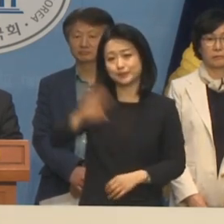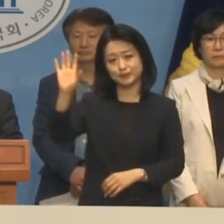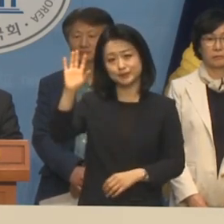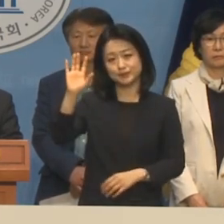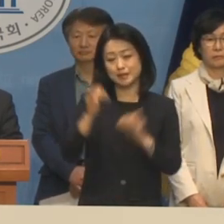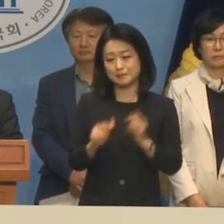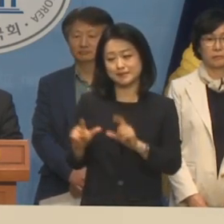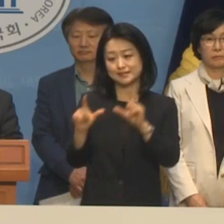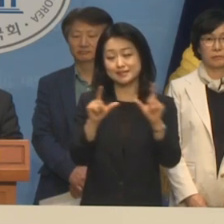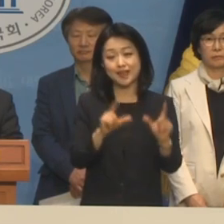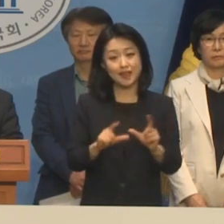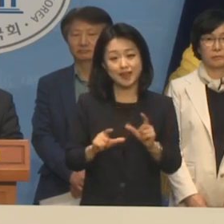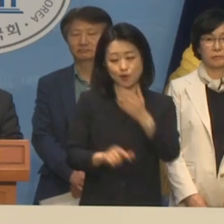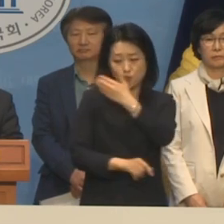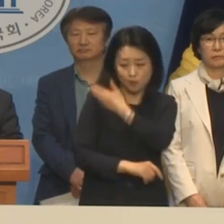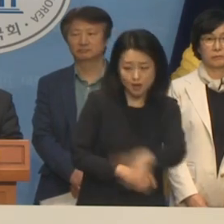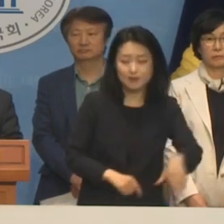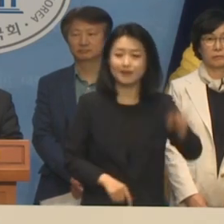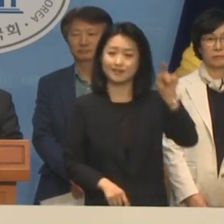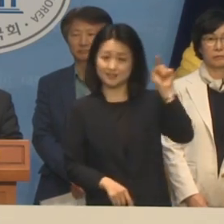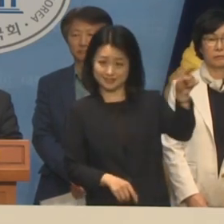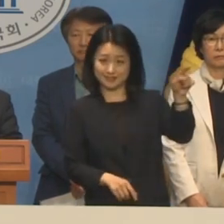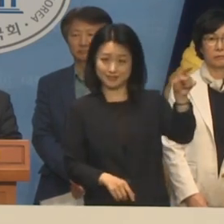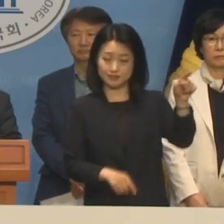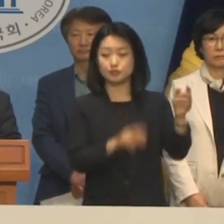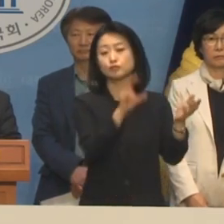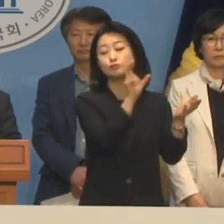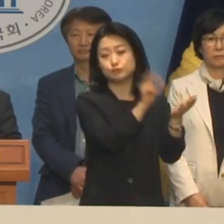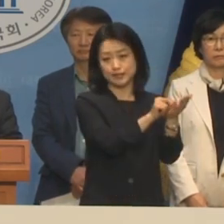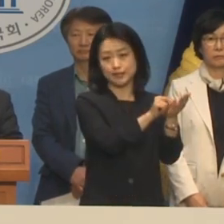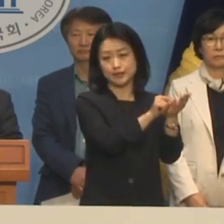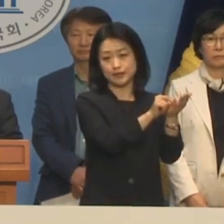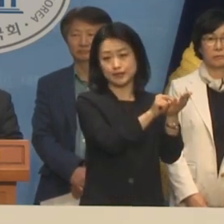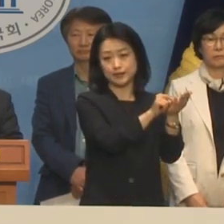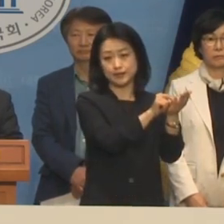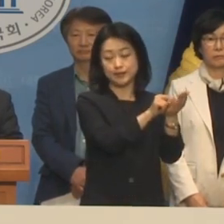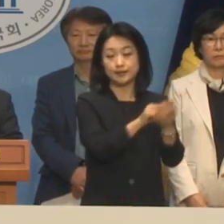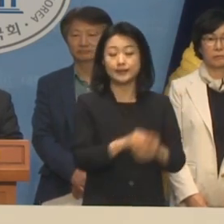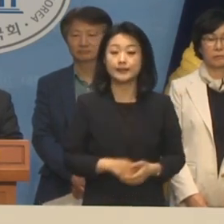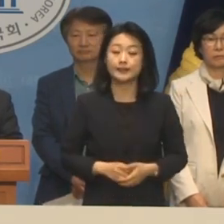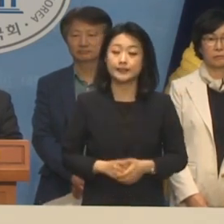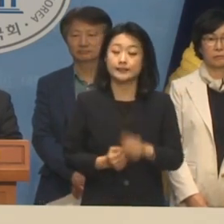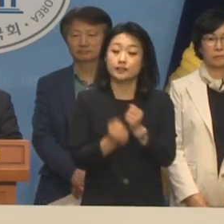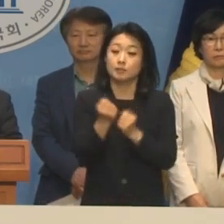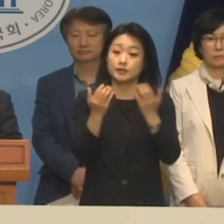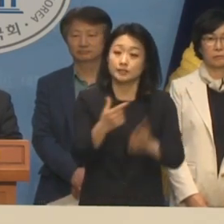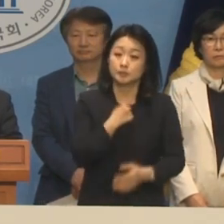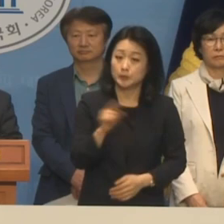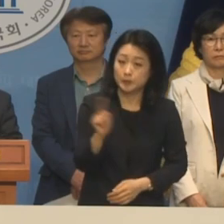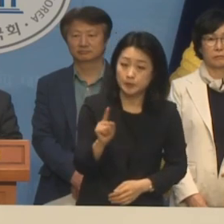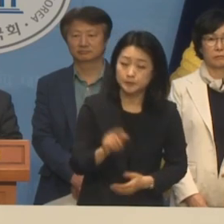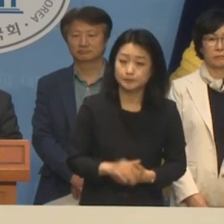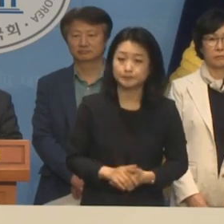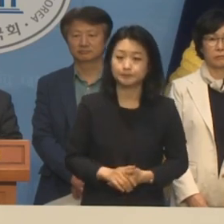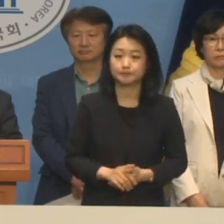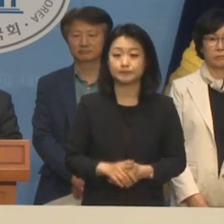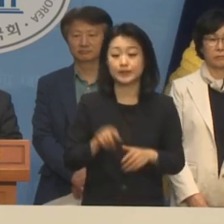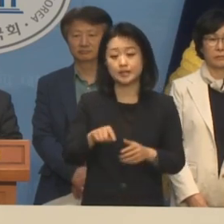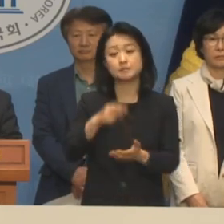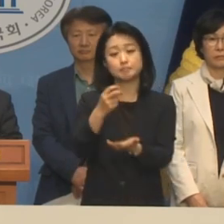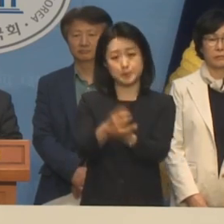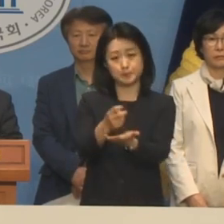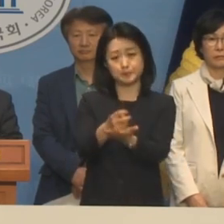민심을 잊고 민생을 외면한 처사가 아닐 수 없습니다. 다시 말씀드리겠습니다마는 이번